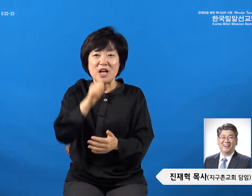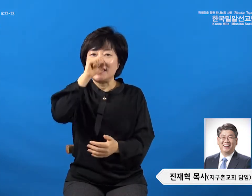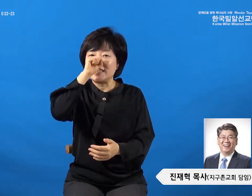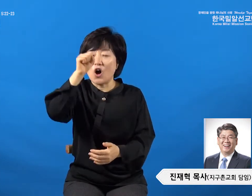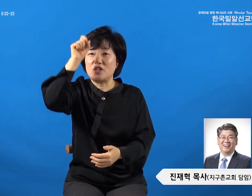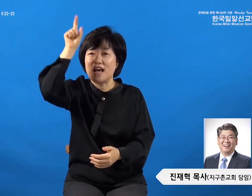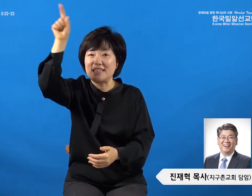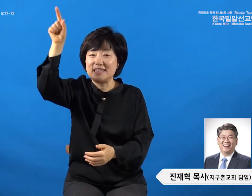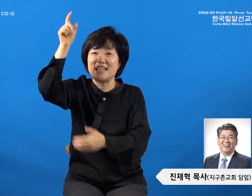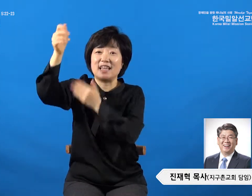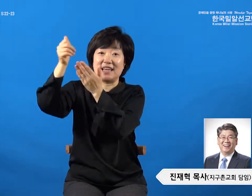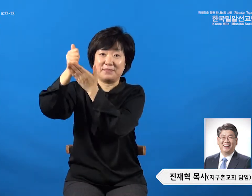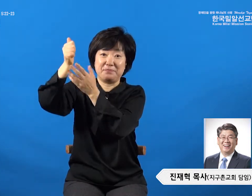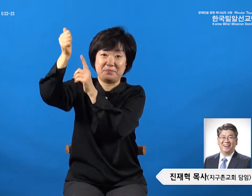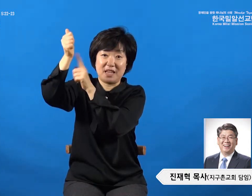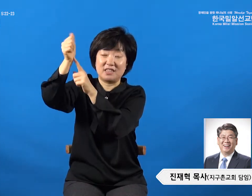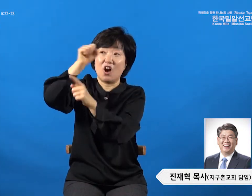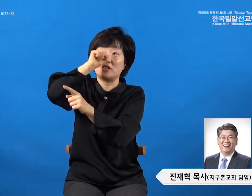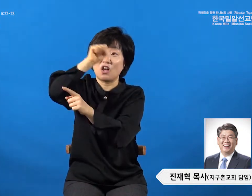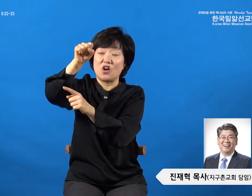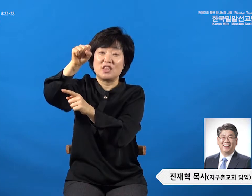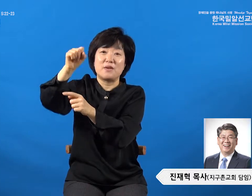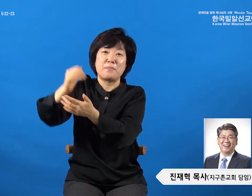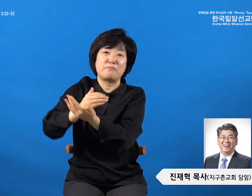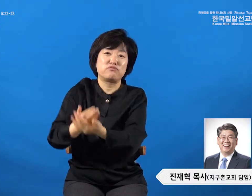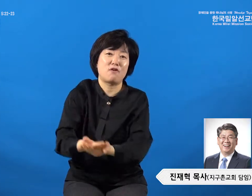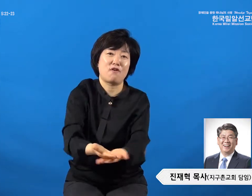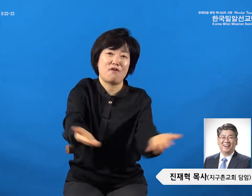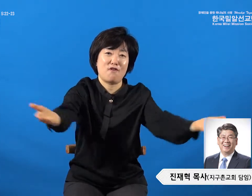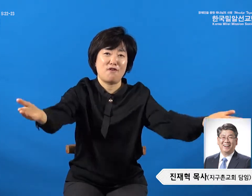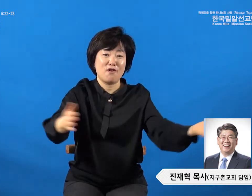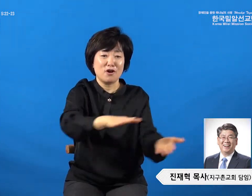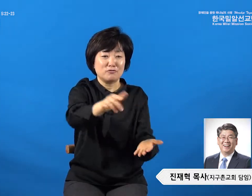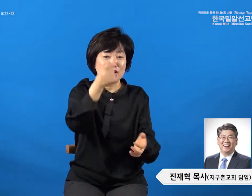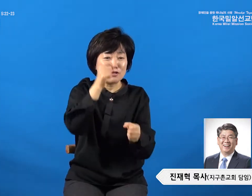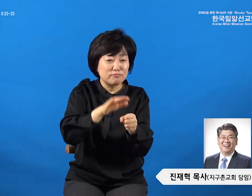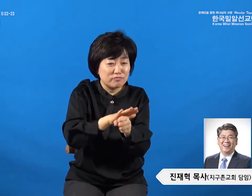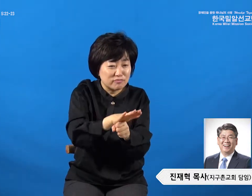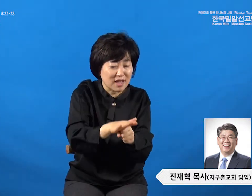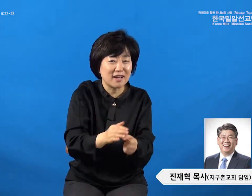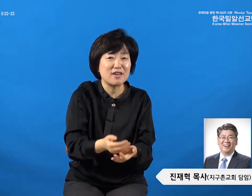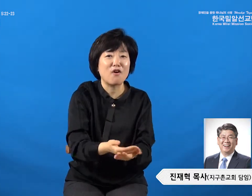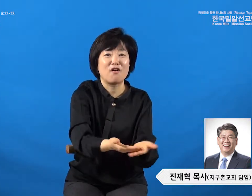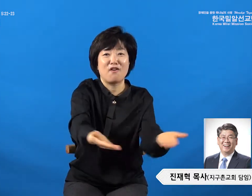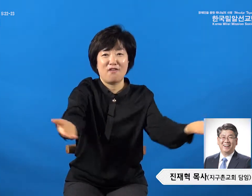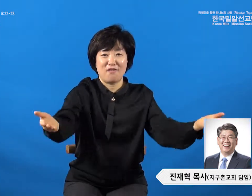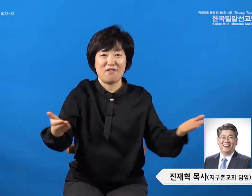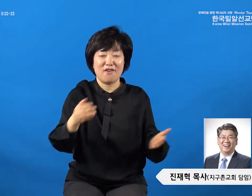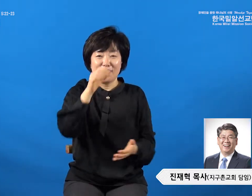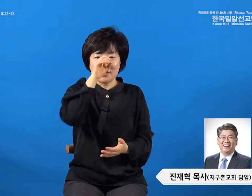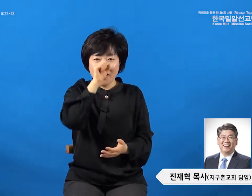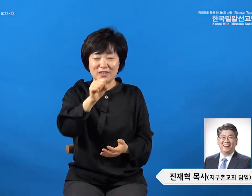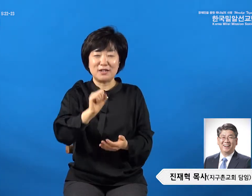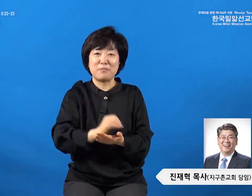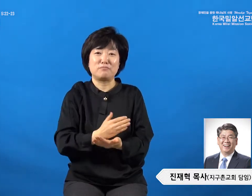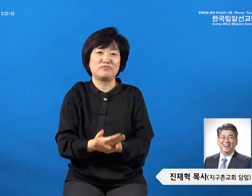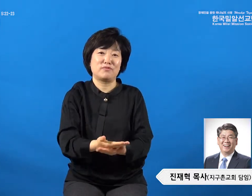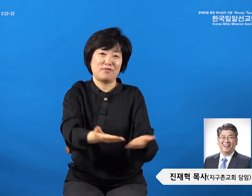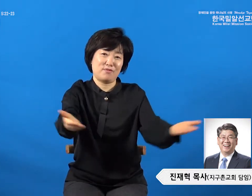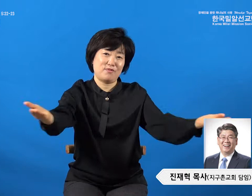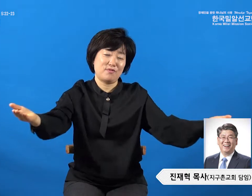말씀하시며, 선하신 그분께서 선을 베푸십니다. 우리를 불쌍히 여기시는 그분께서